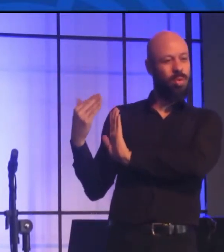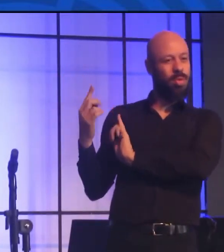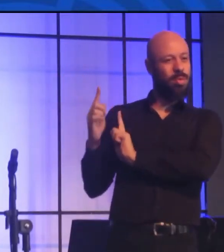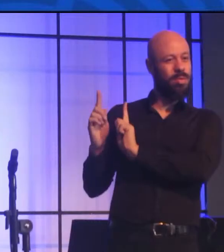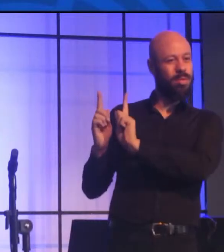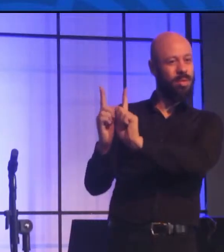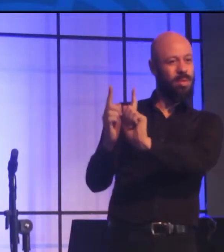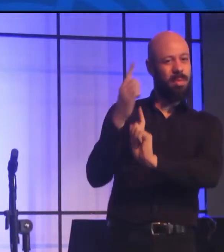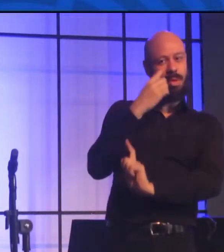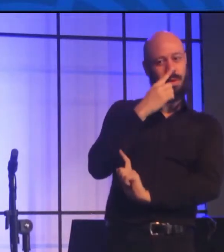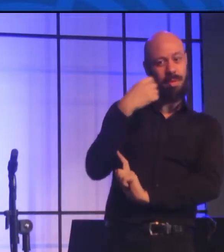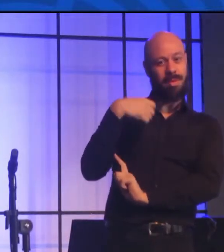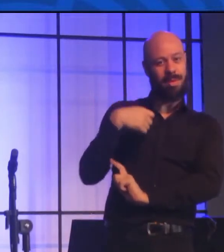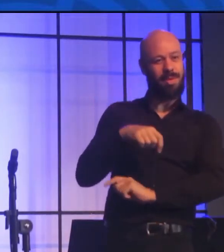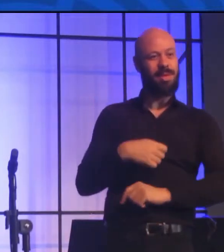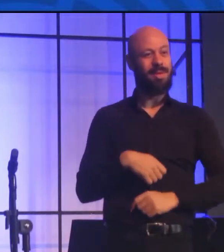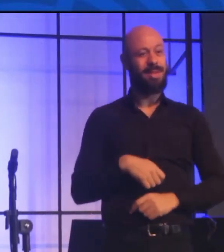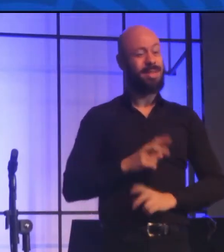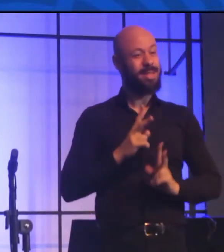Precisamos de um plano.